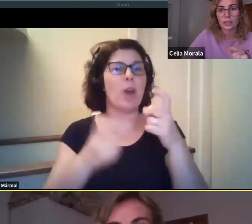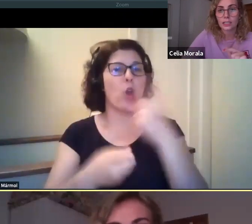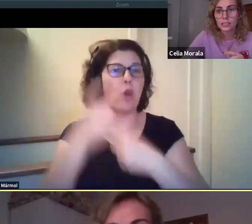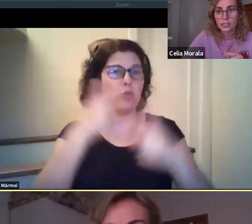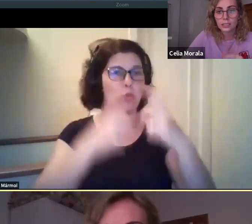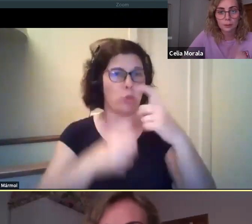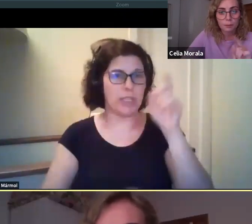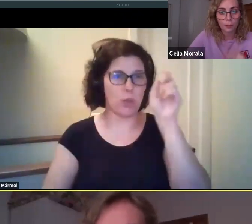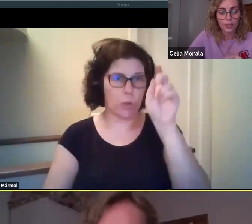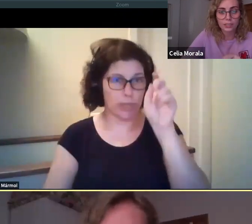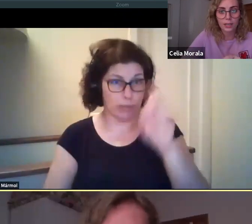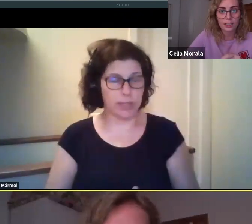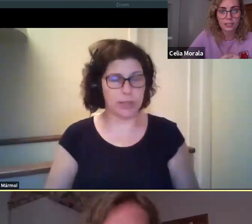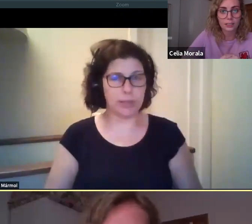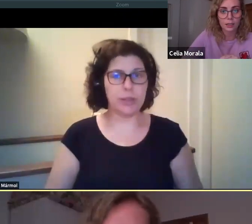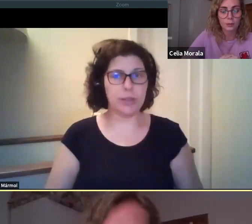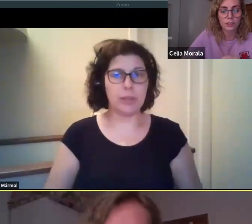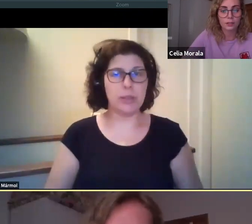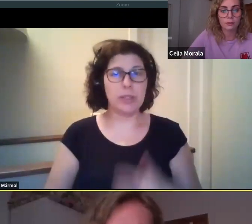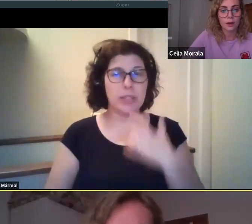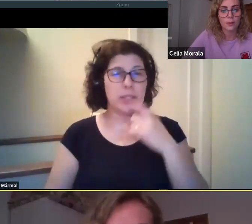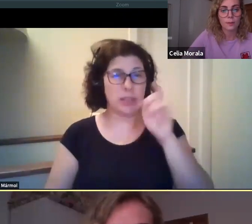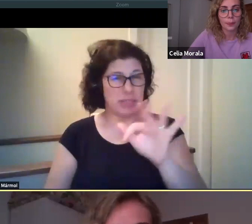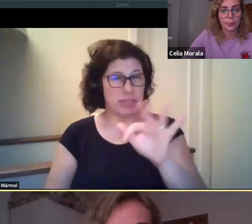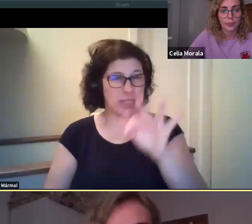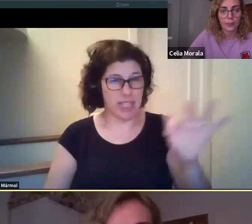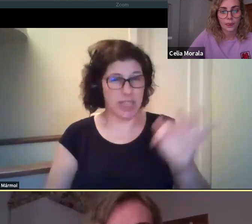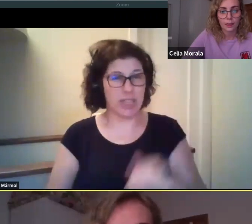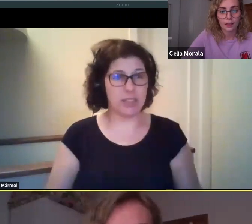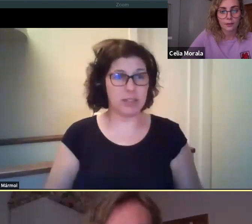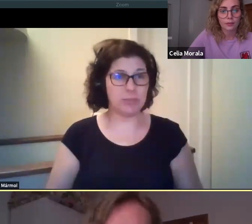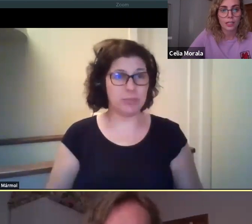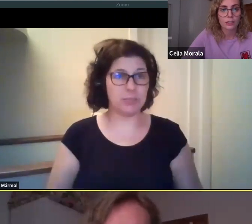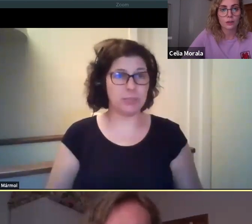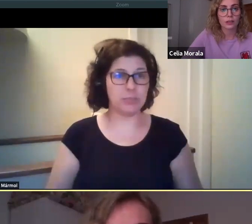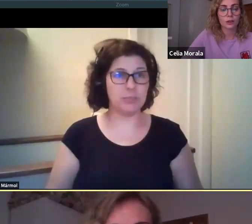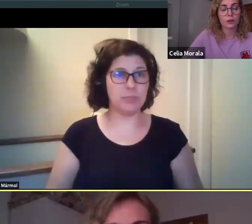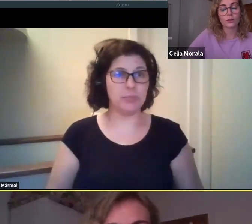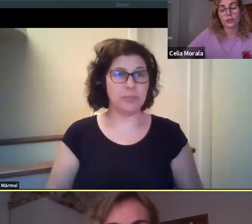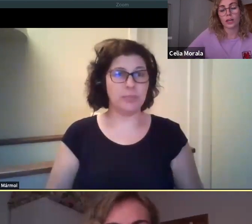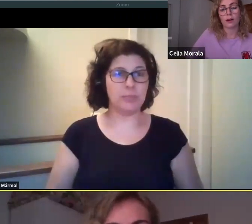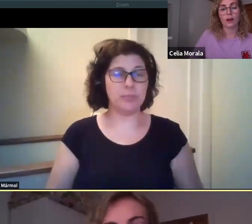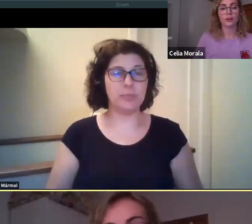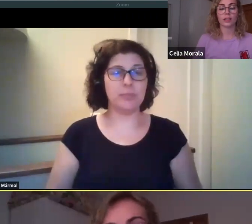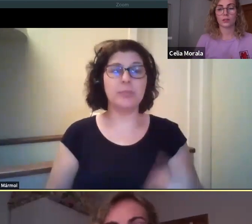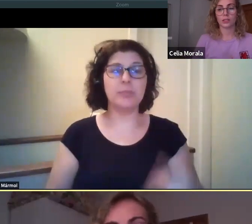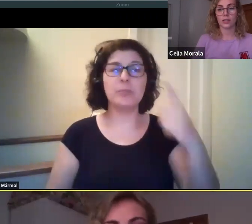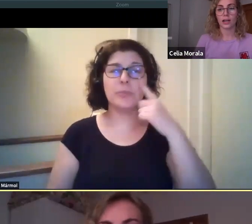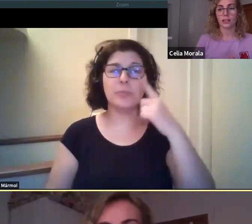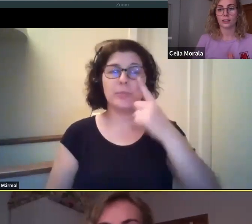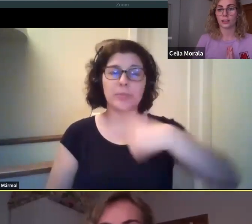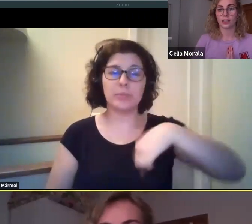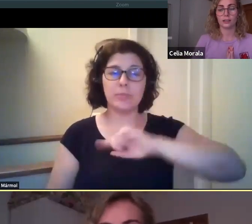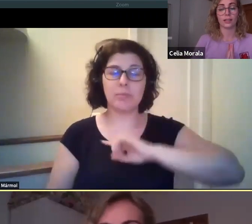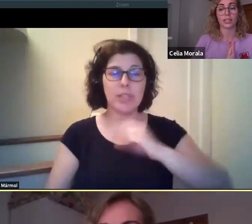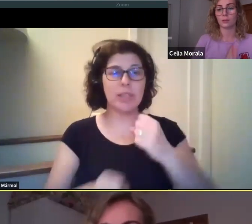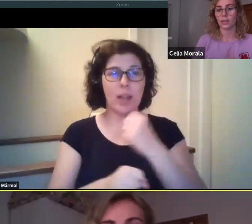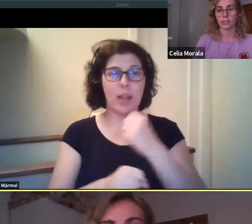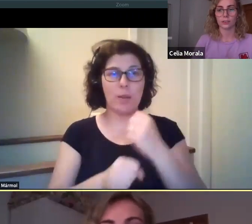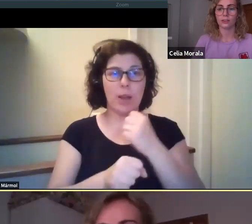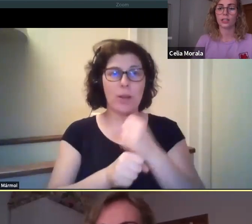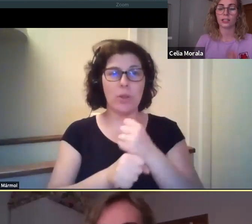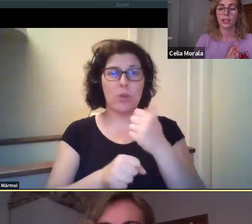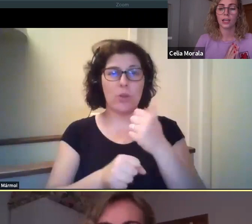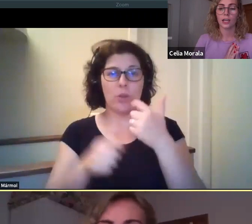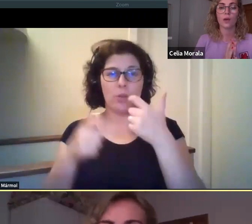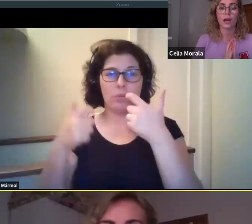Y si puedes ir a la siguiente diapositiva. Sobre todo nuestro trabajo lo queremos centrar en tres vías,